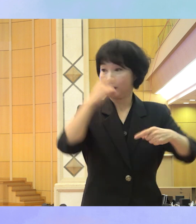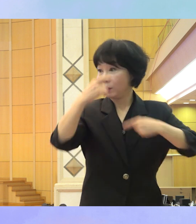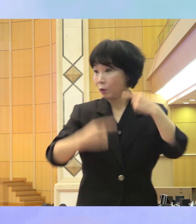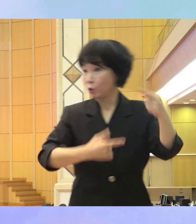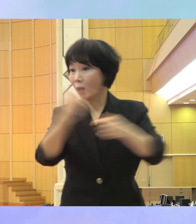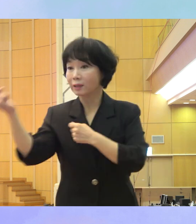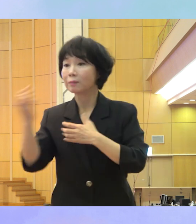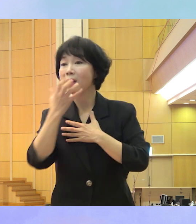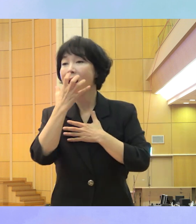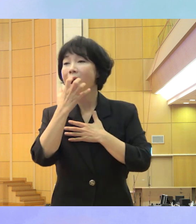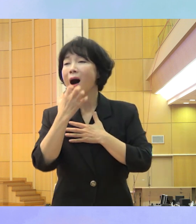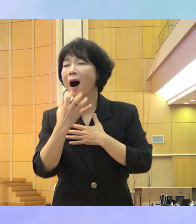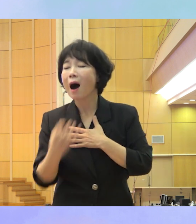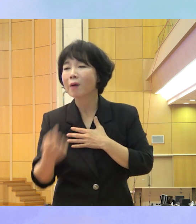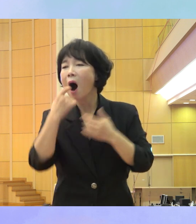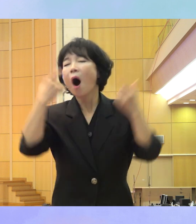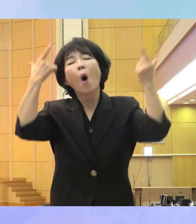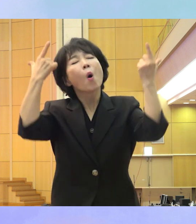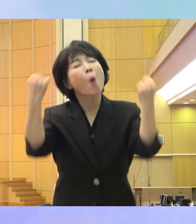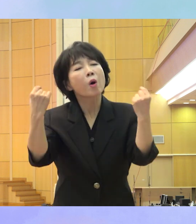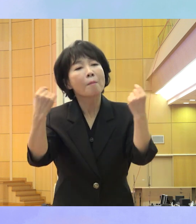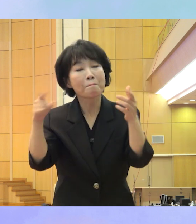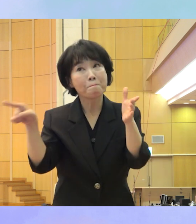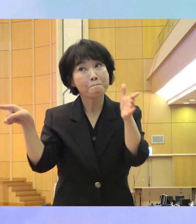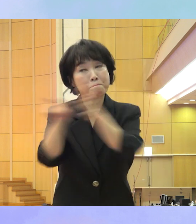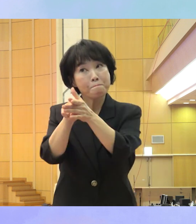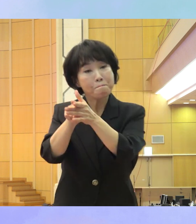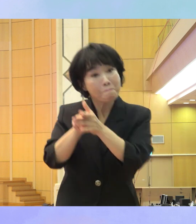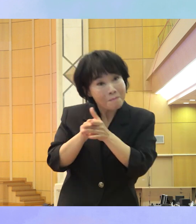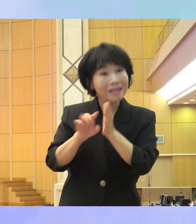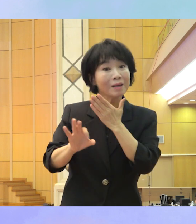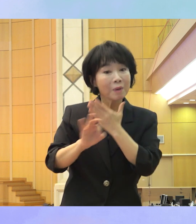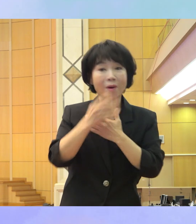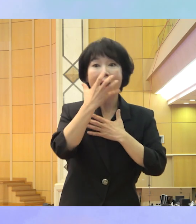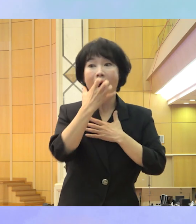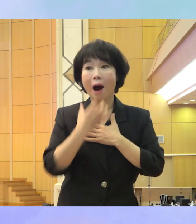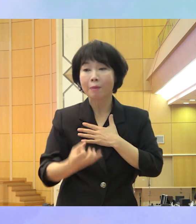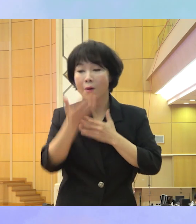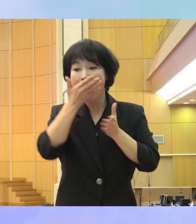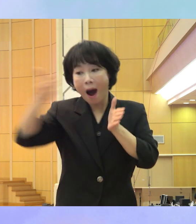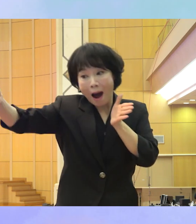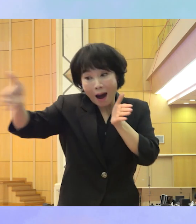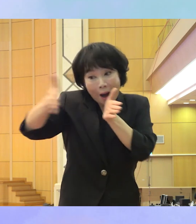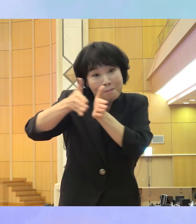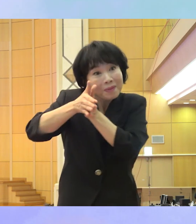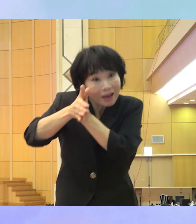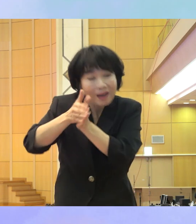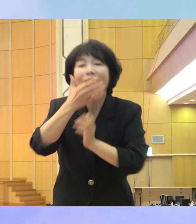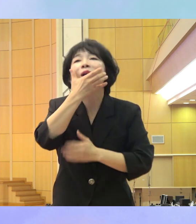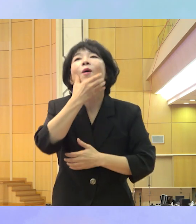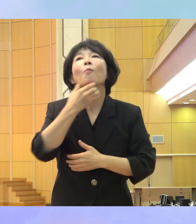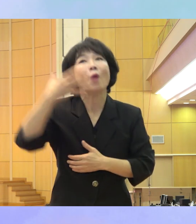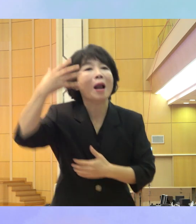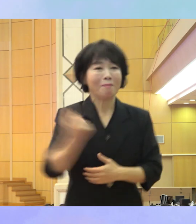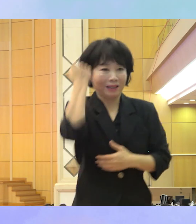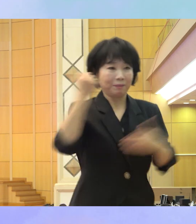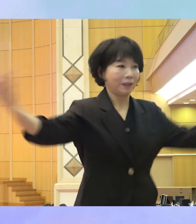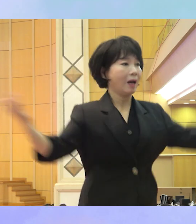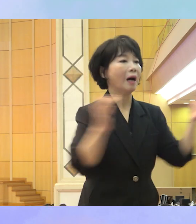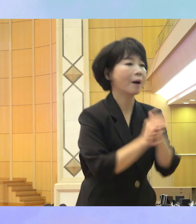따라합시다. 아브라함처럼 믿으면 아브라함과 함께 복을